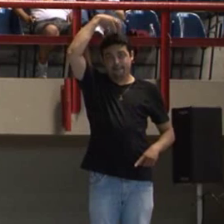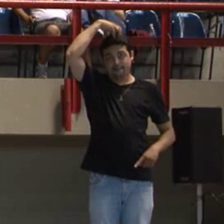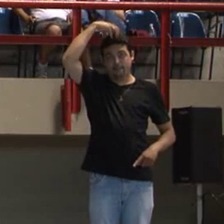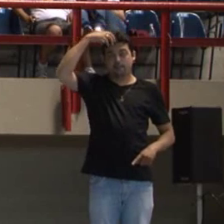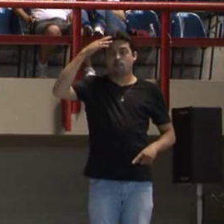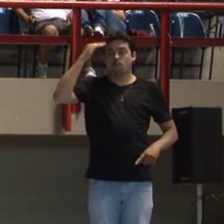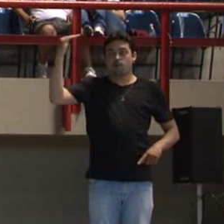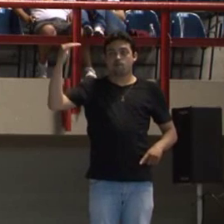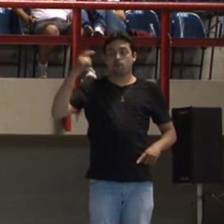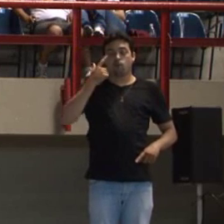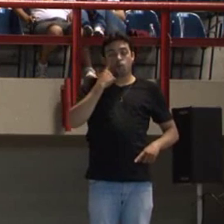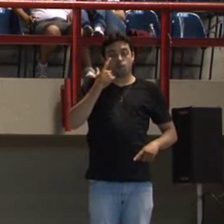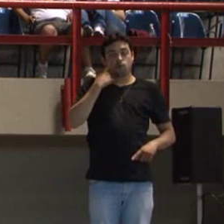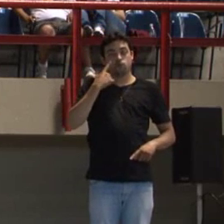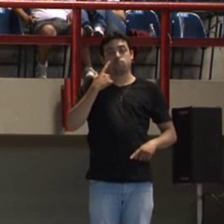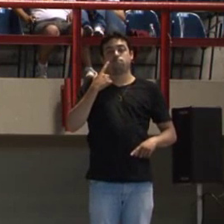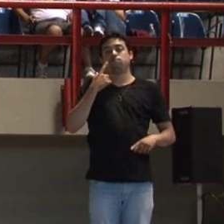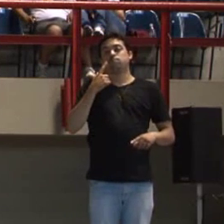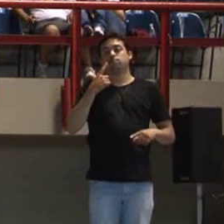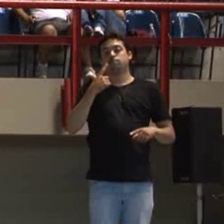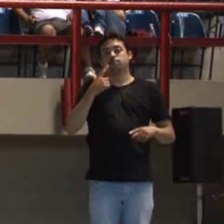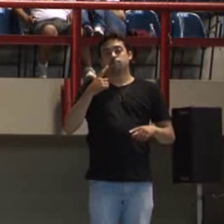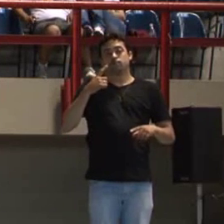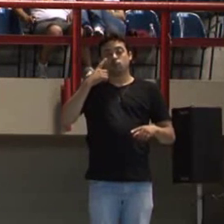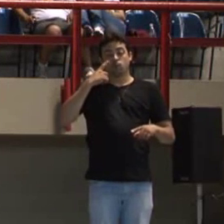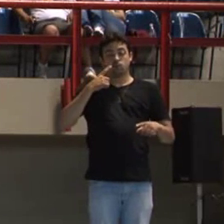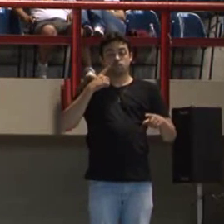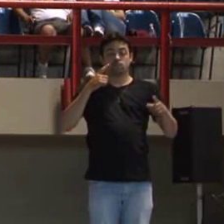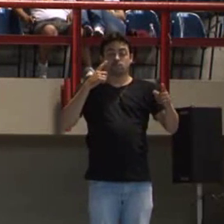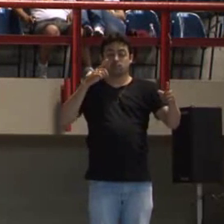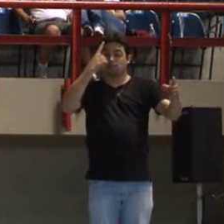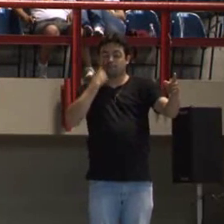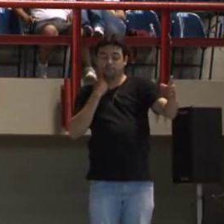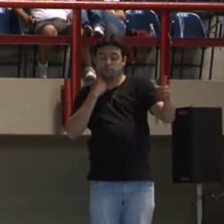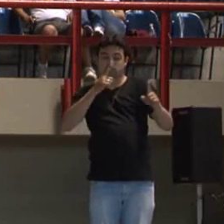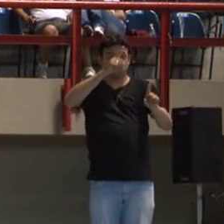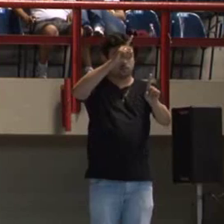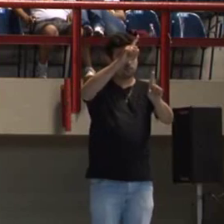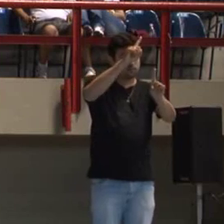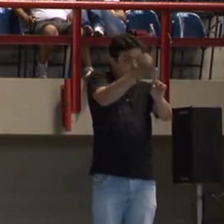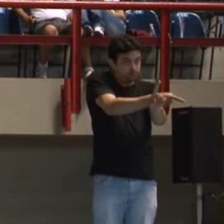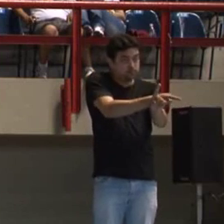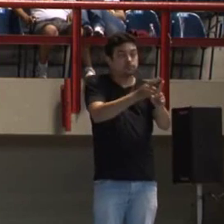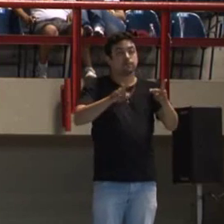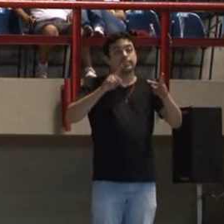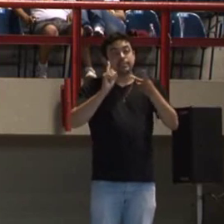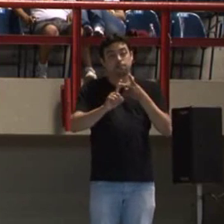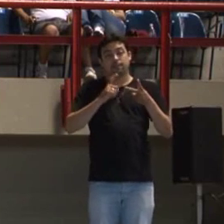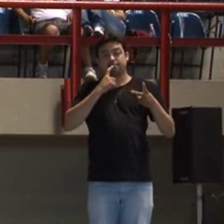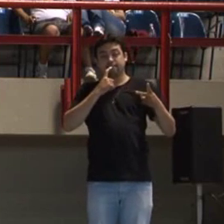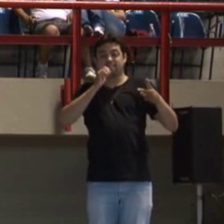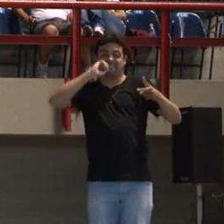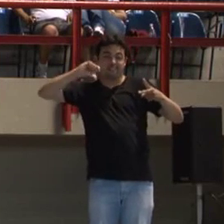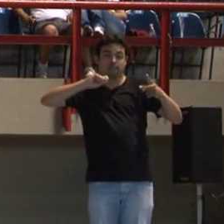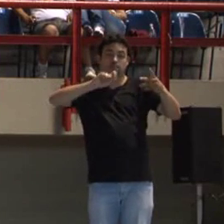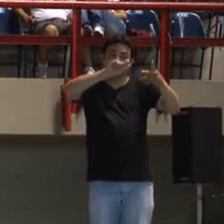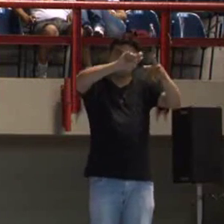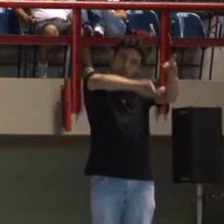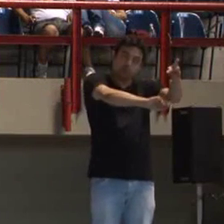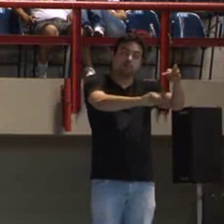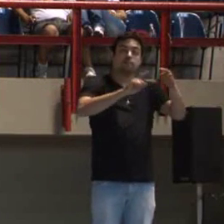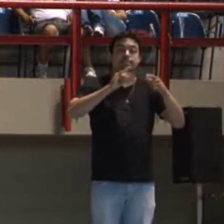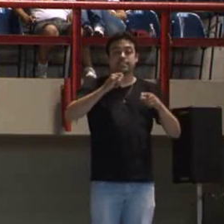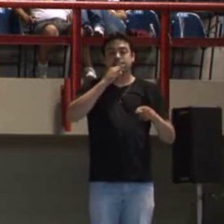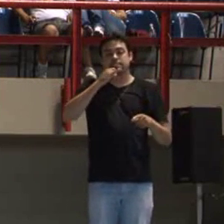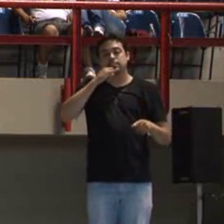o famoso olho por olho, dente por dente. O crime que você for